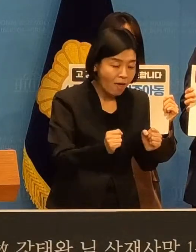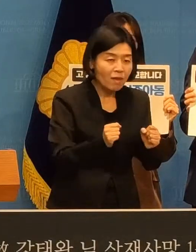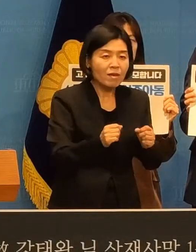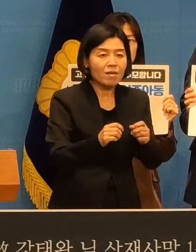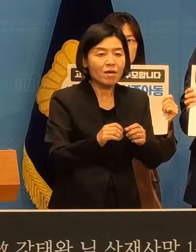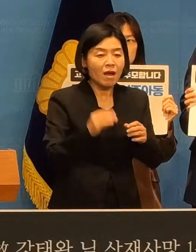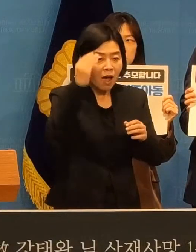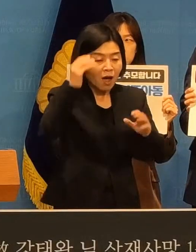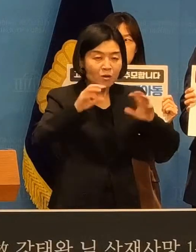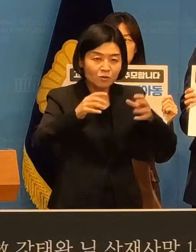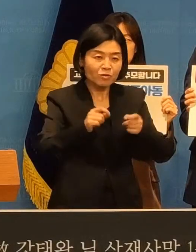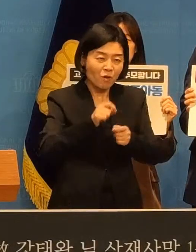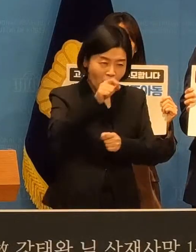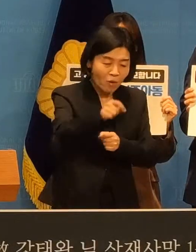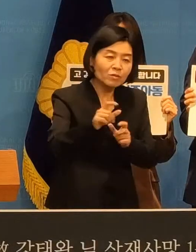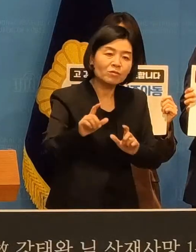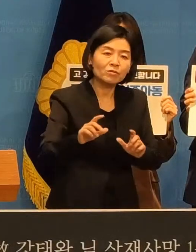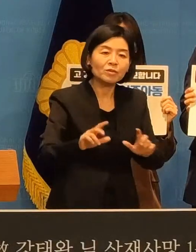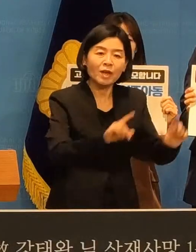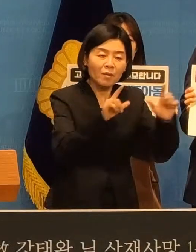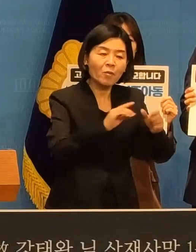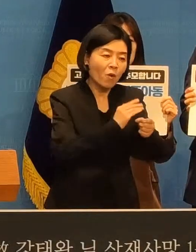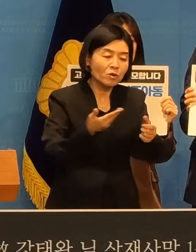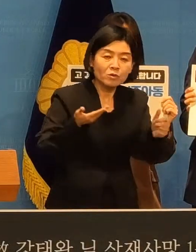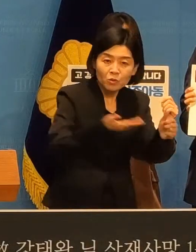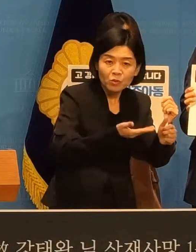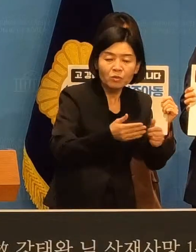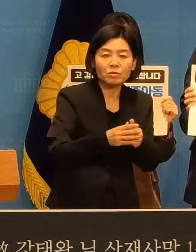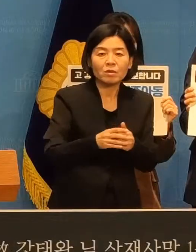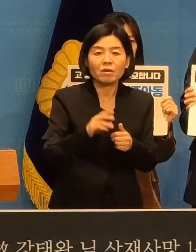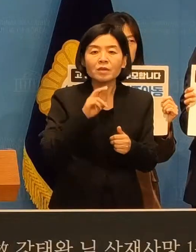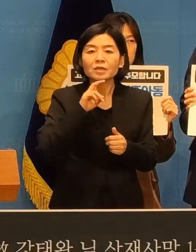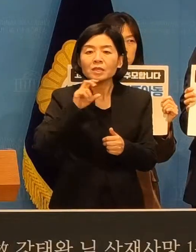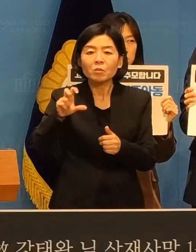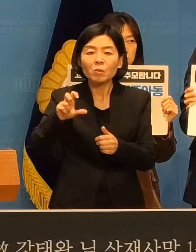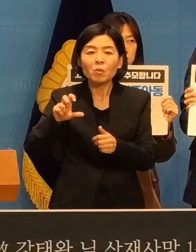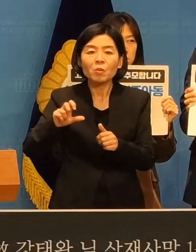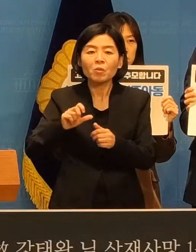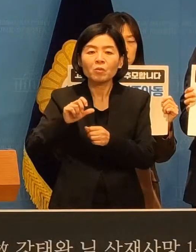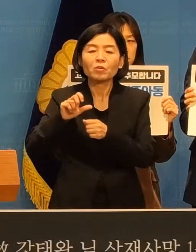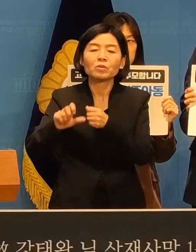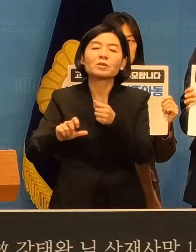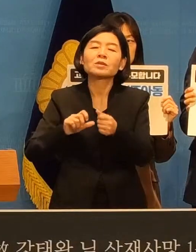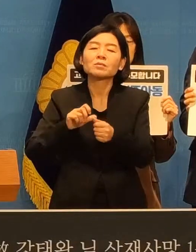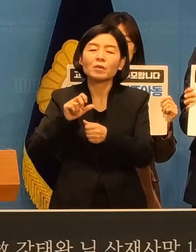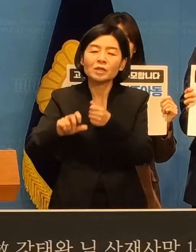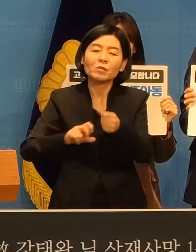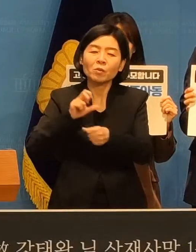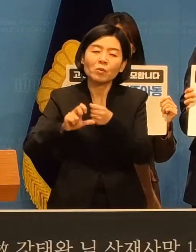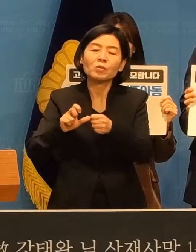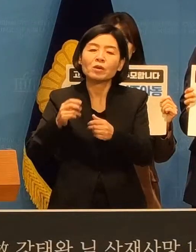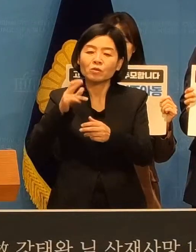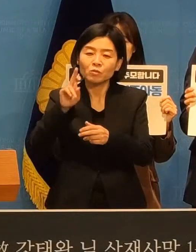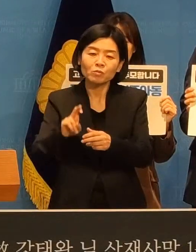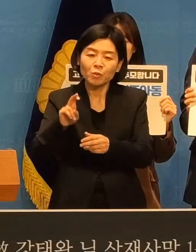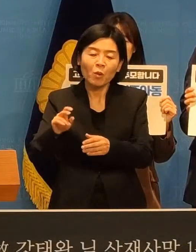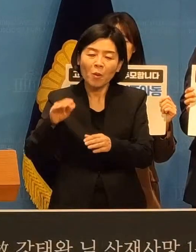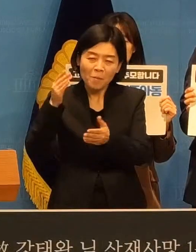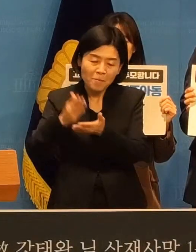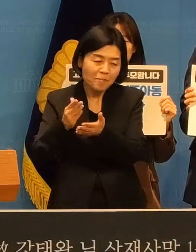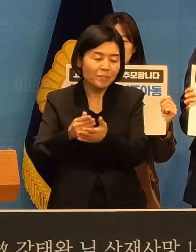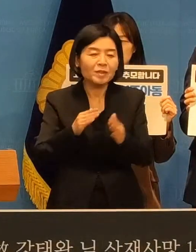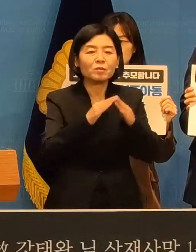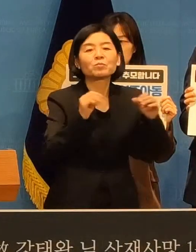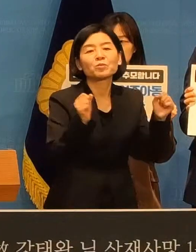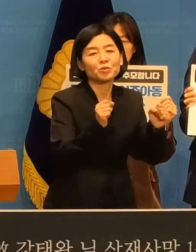특화형 비자 사업에 따라 25년간 살아왔던 경기도 군포를 떠나기로 했습니다. 그리고 전북 김제에 있는